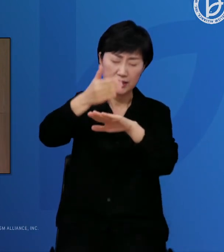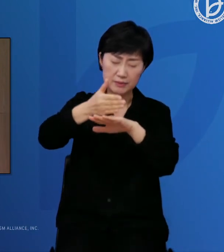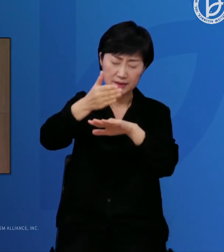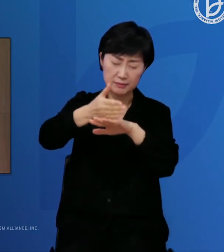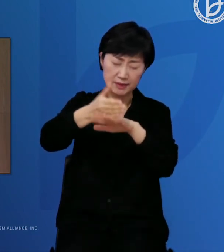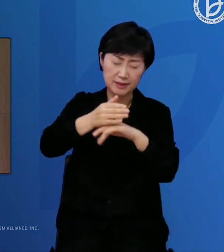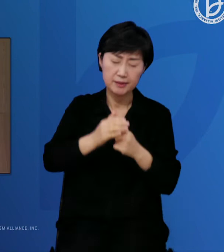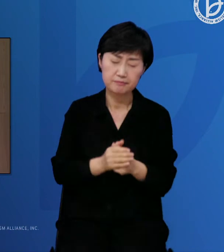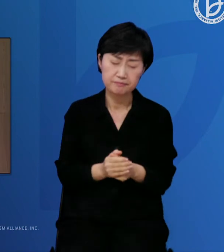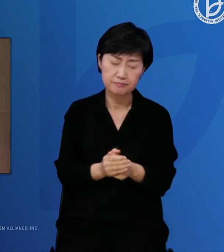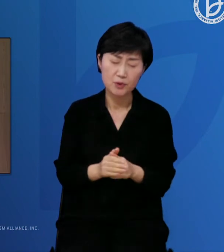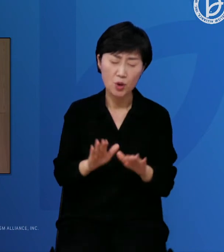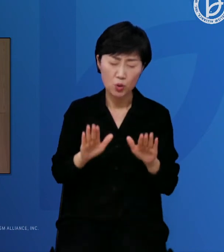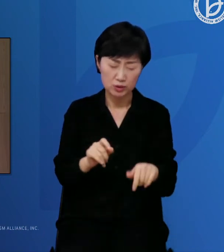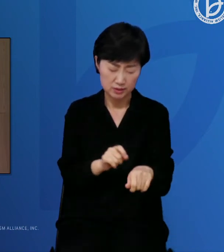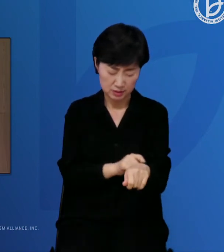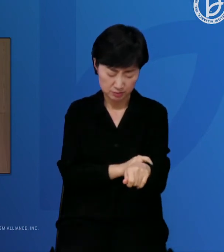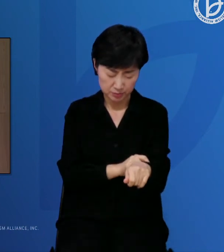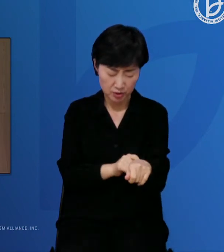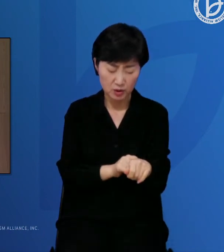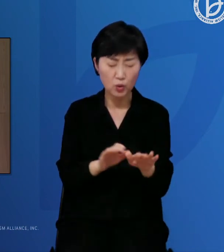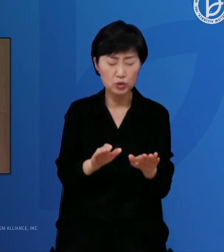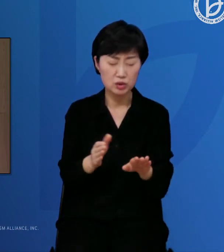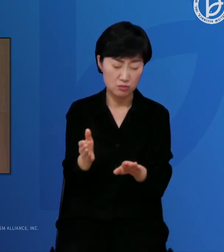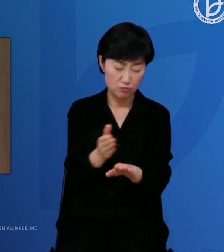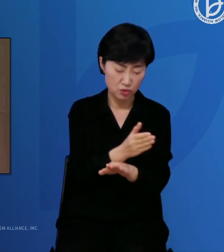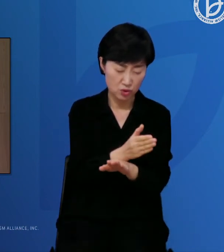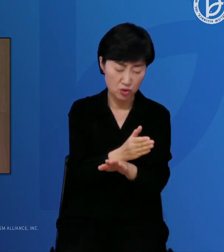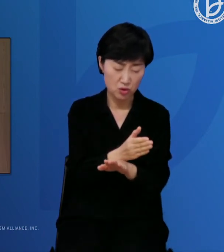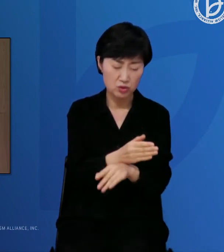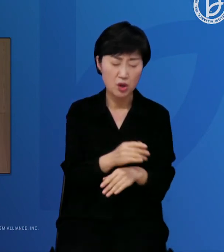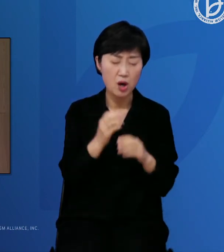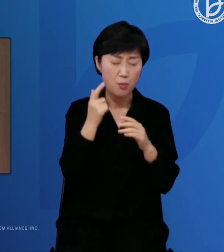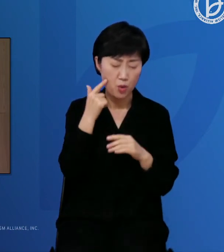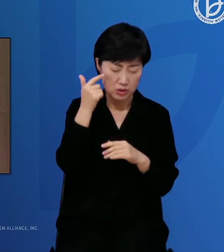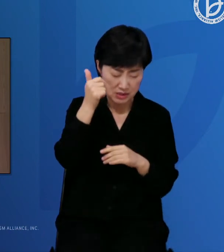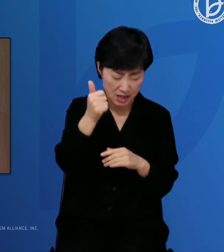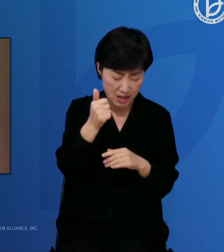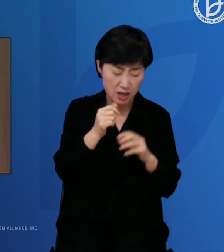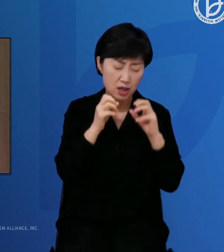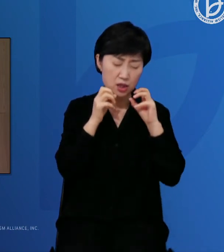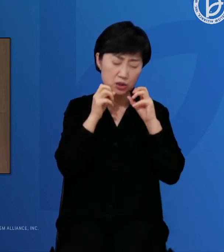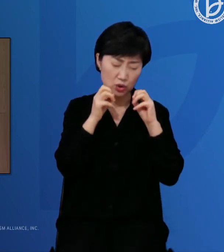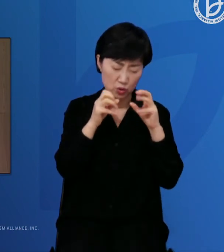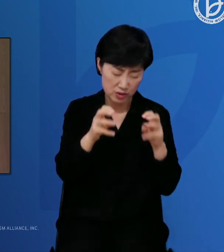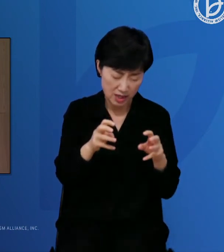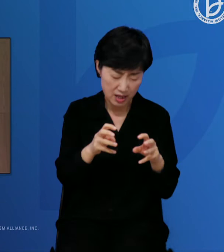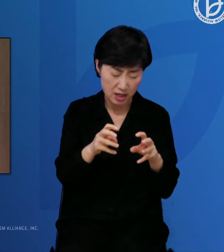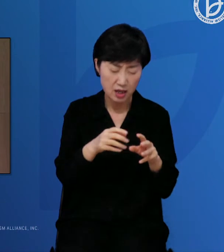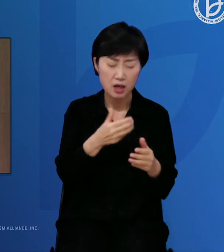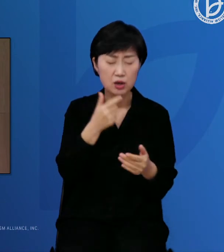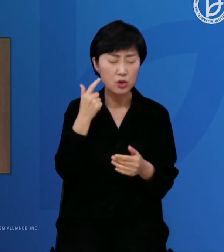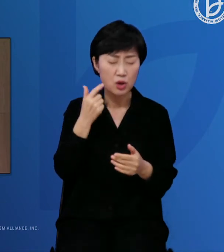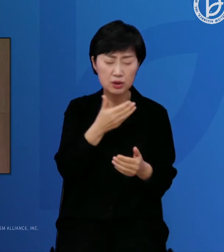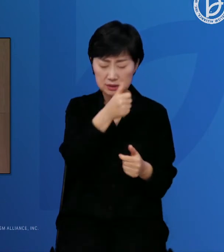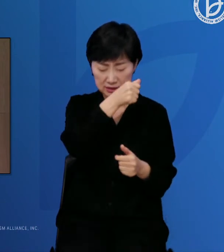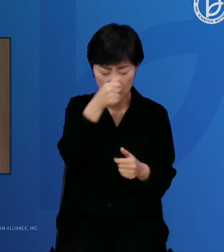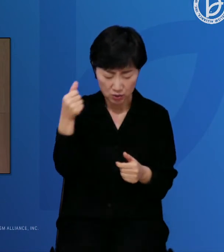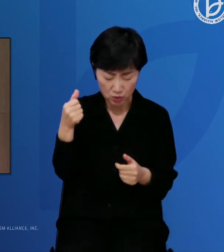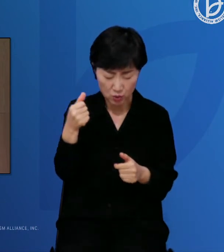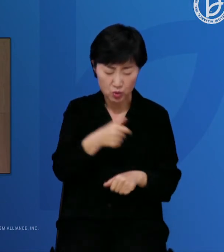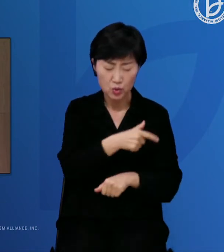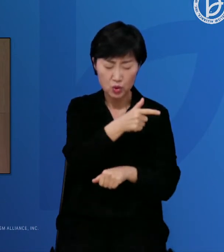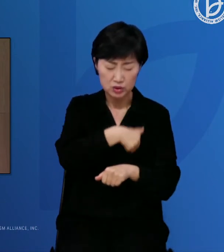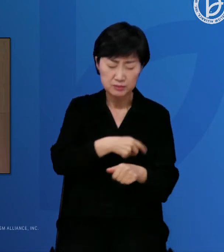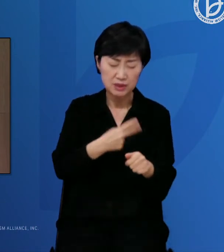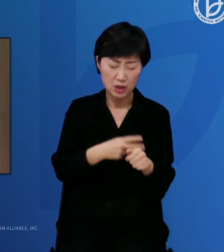worship. 특별히 오늘부터 우리 교회의 모든 교역자, 중직자, 교사 그리고 모든 부모와 렘넌트가 같은 시간에